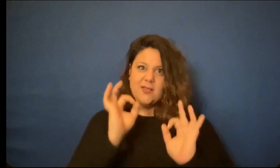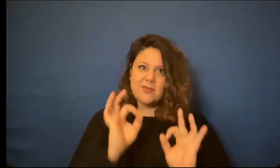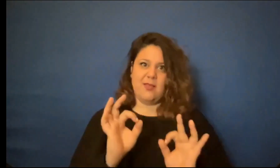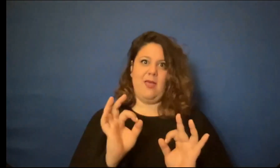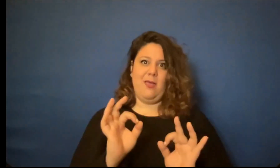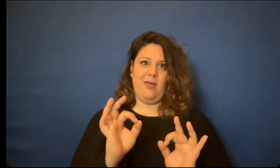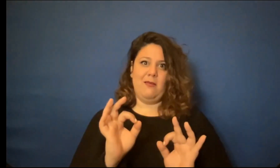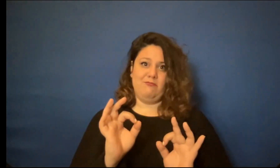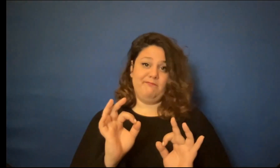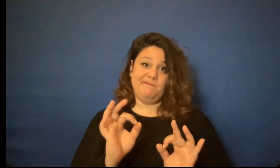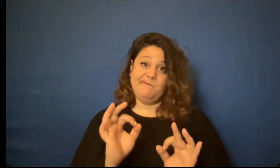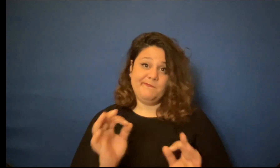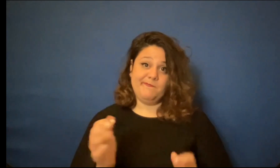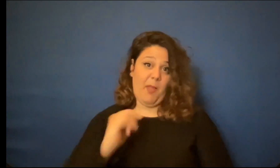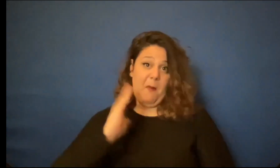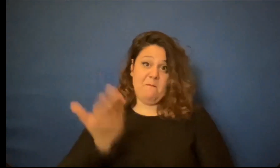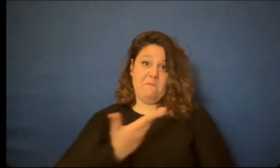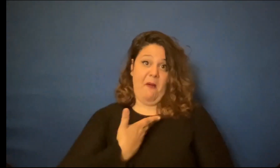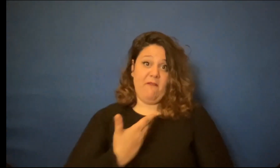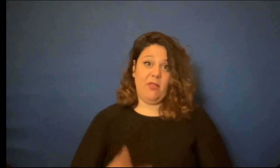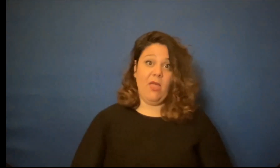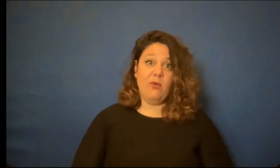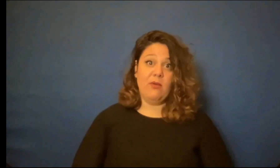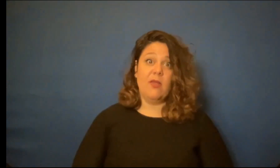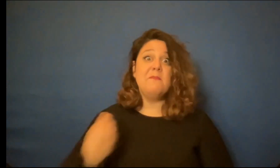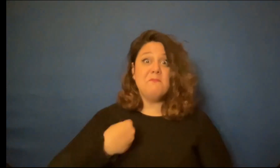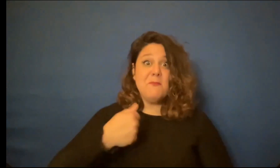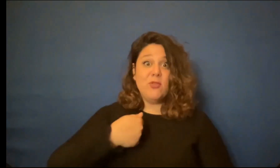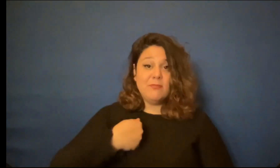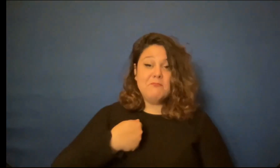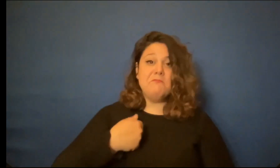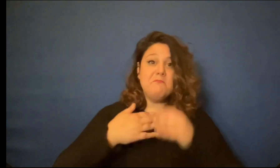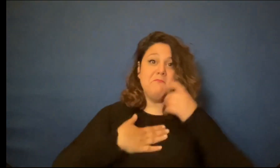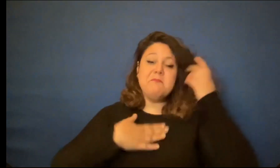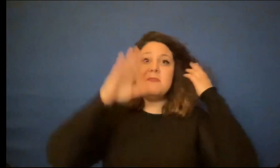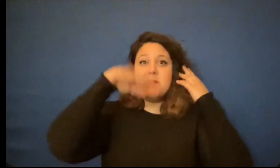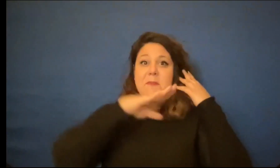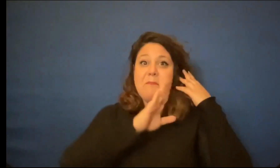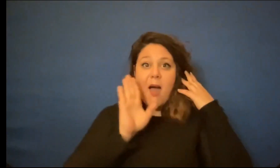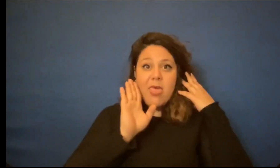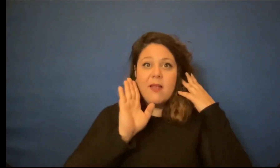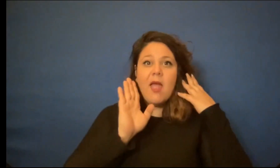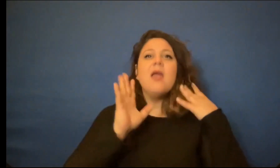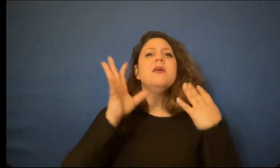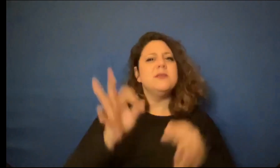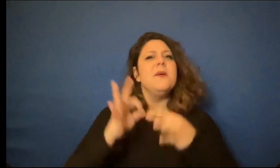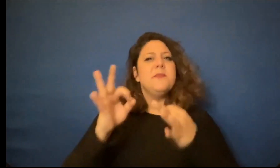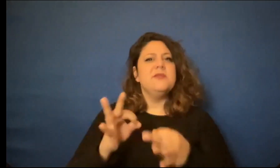sacrificado todo esto. Y que mis propios padres, ¿vale? Han estado ahí siempre,